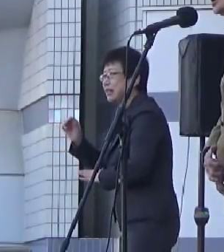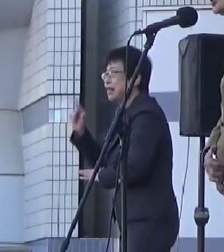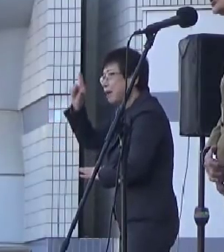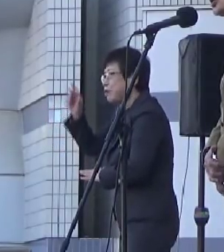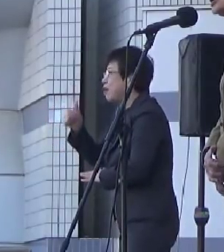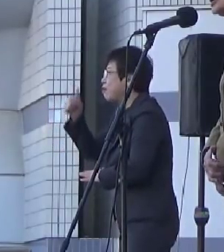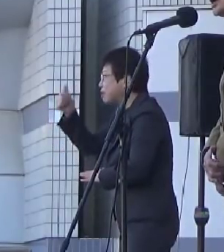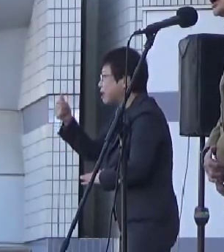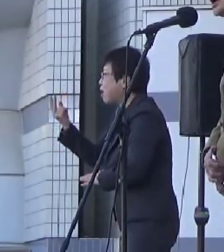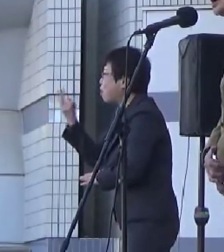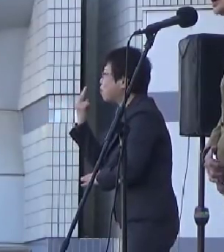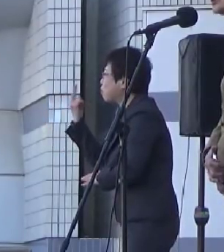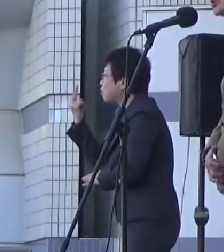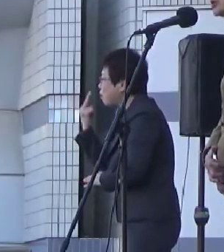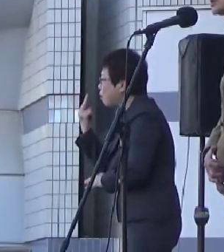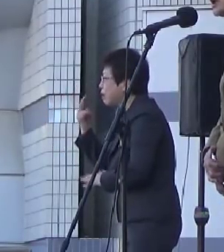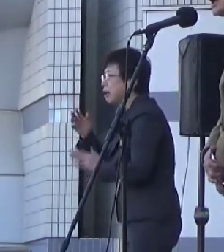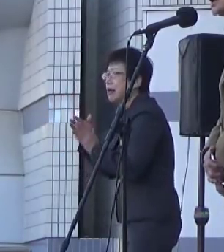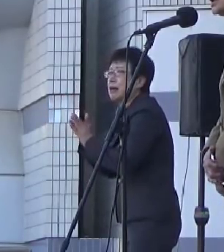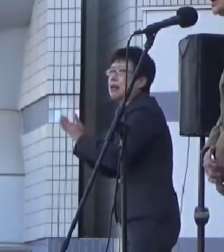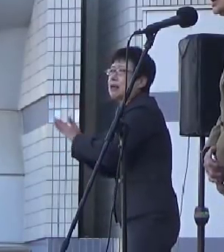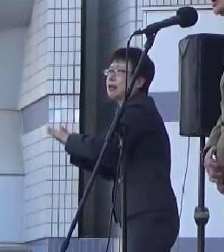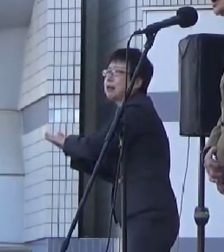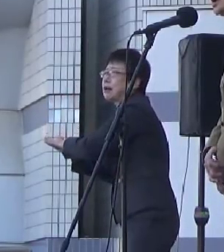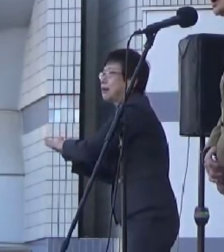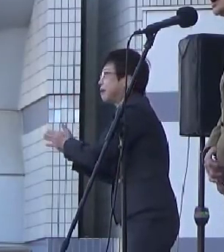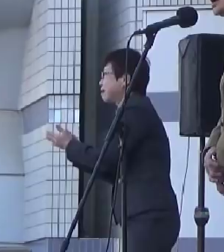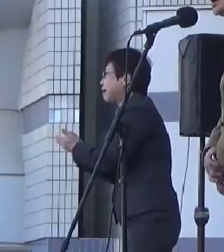がおととい、亡くなりました。